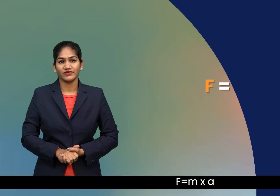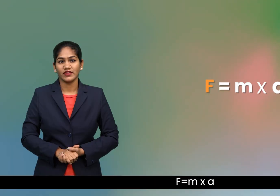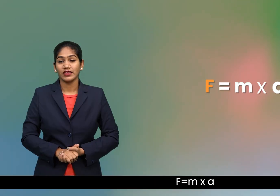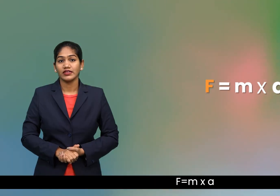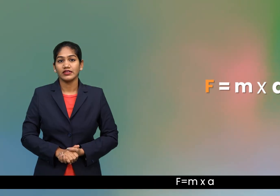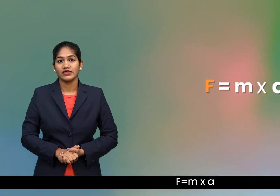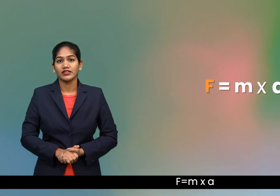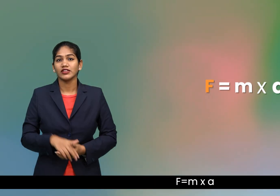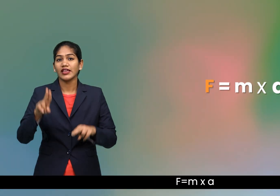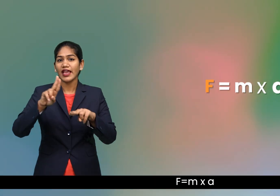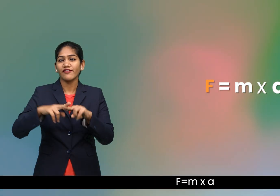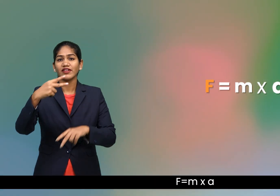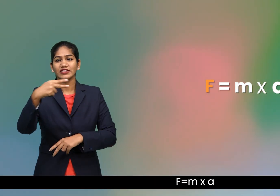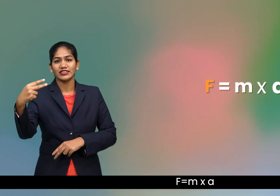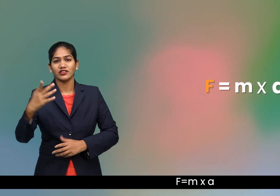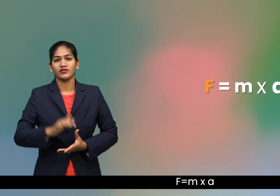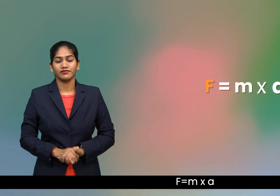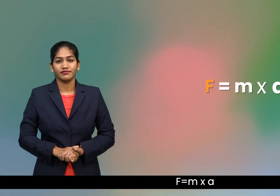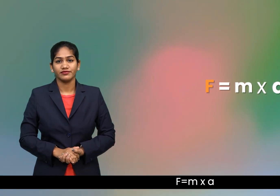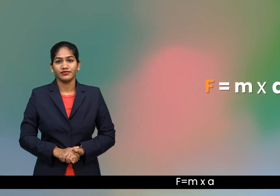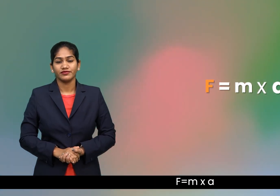F = m × a.